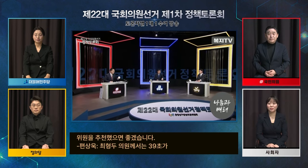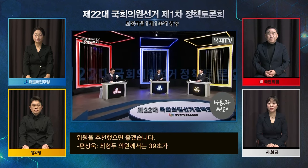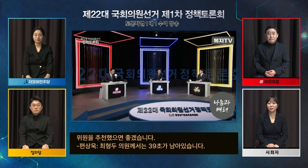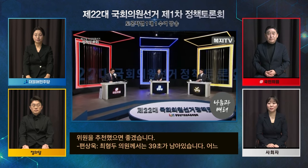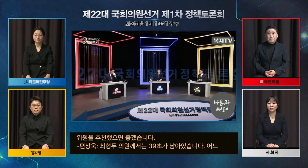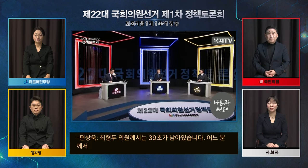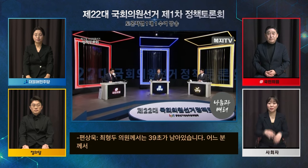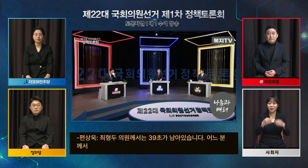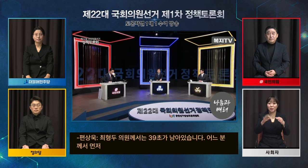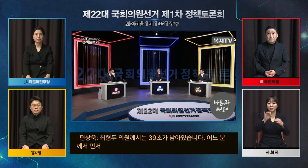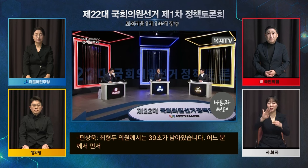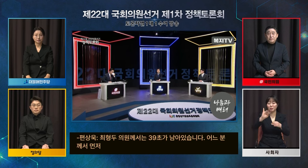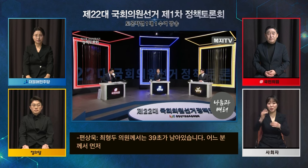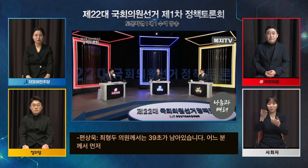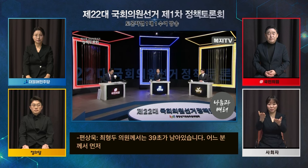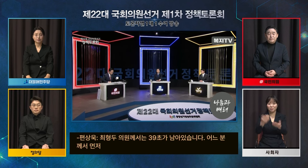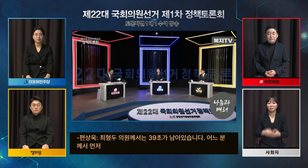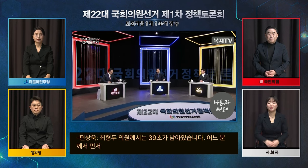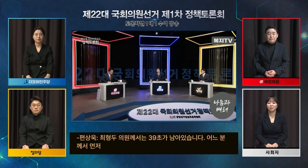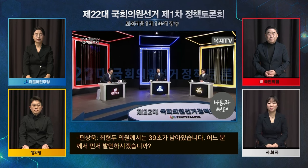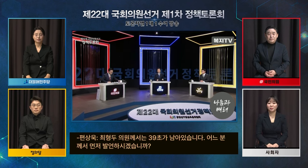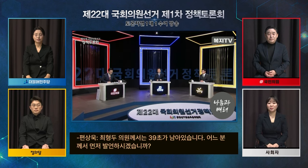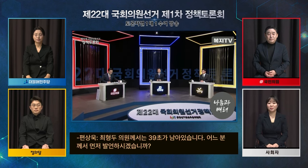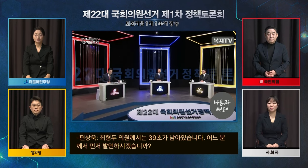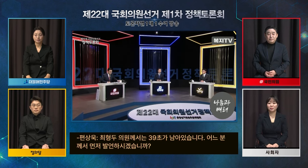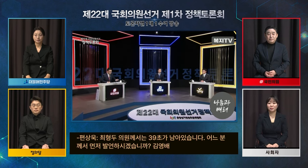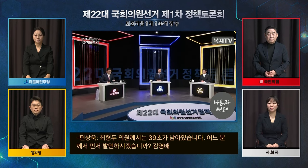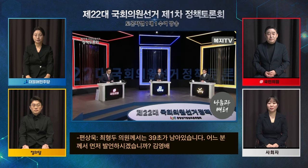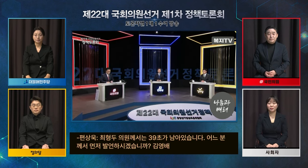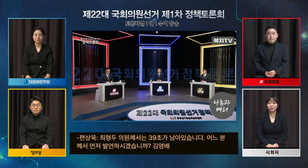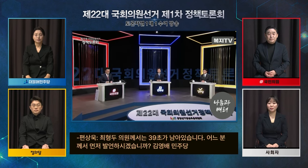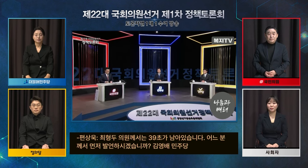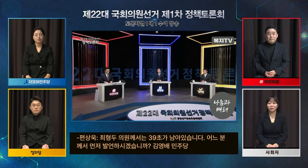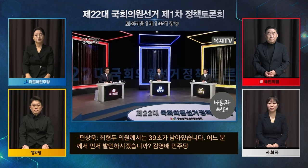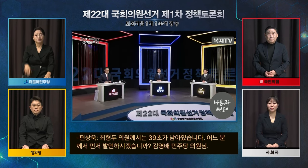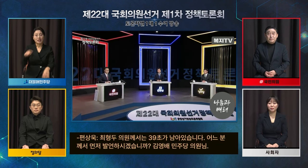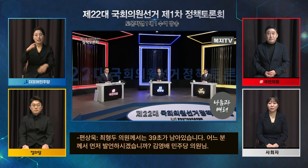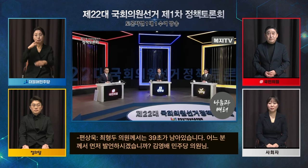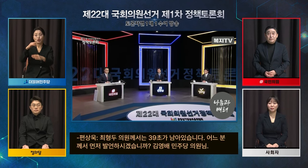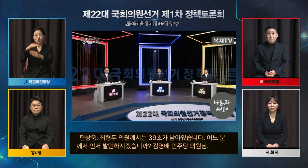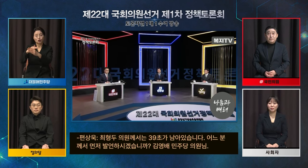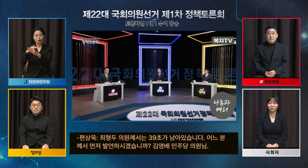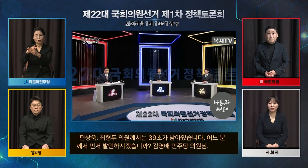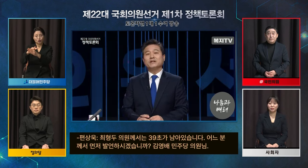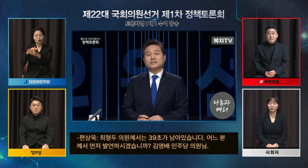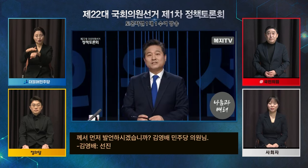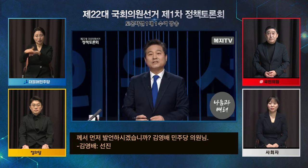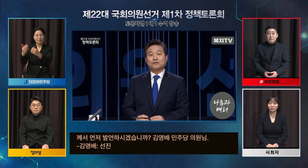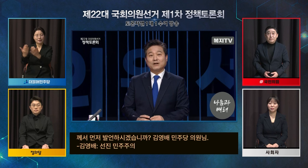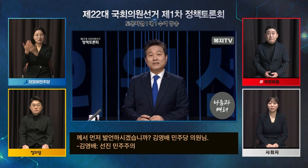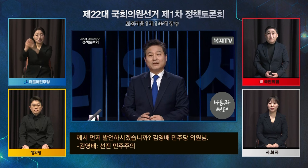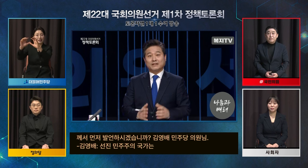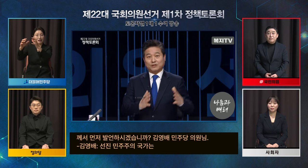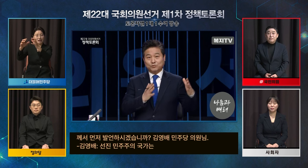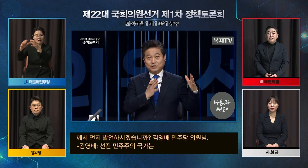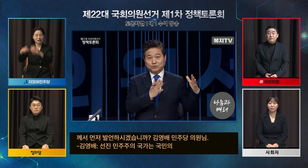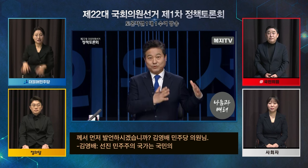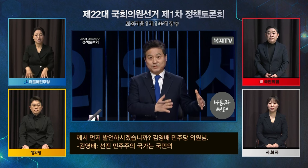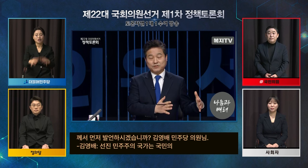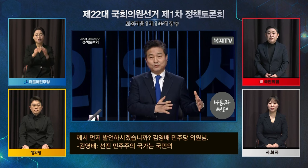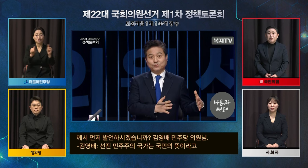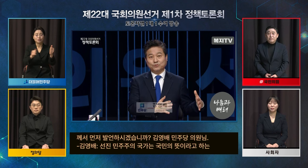네. 김영대 민주당 의원님. 사실 선진 민주주의 국가는 국민의 뜻이라고 하는 게